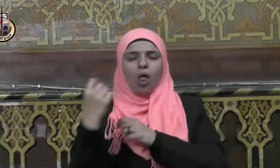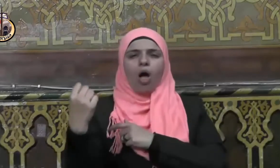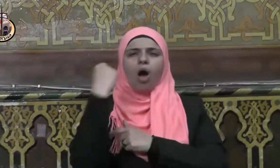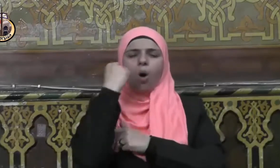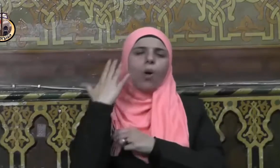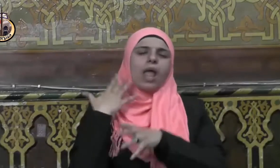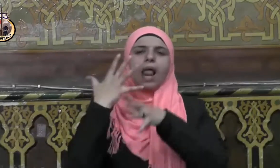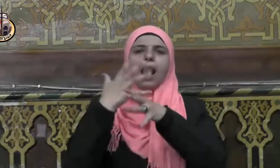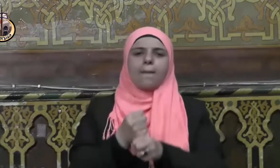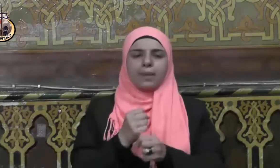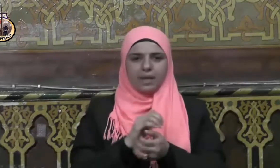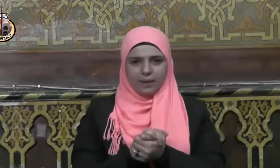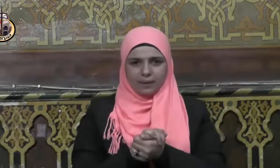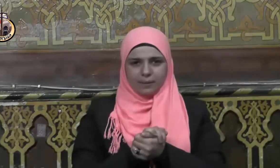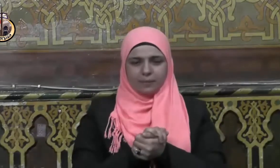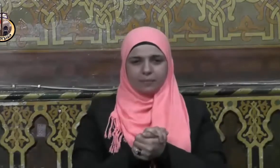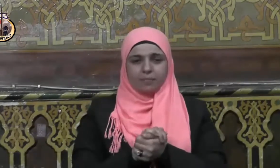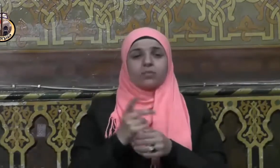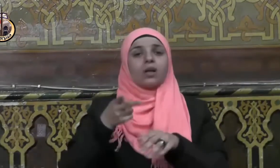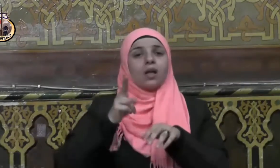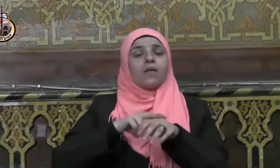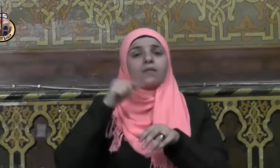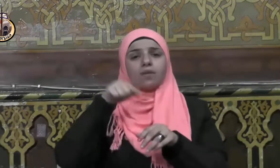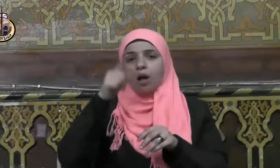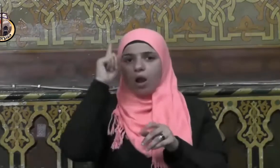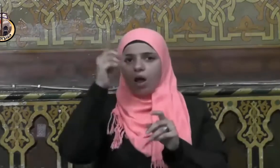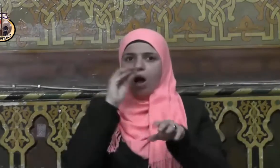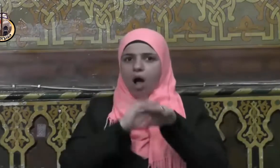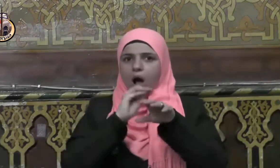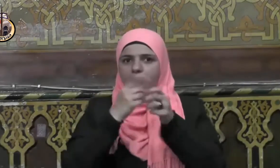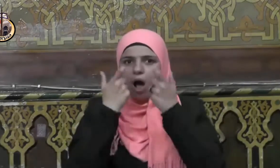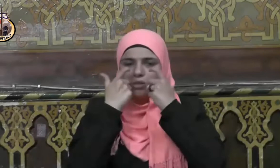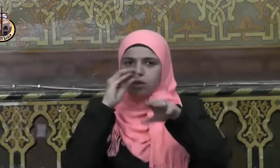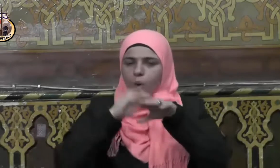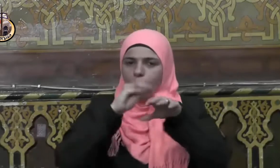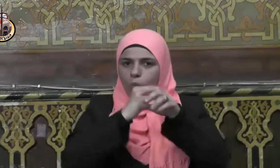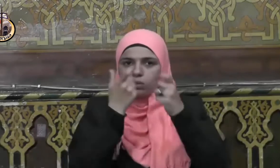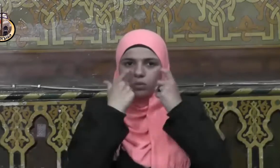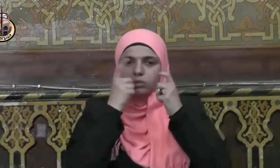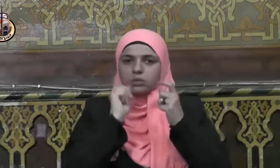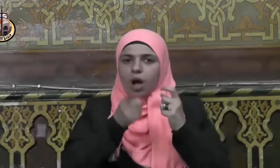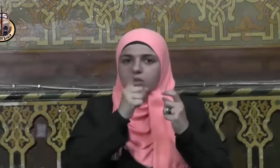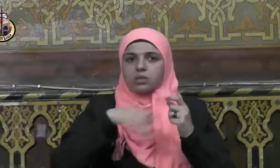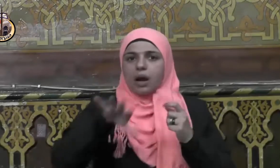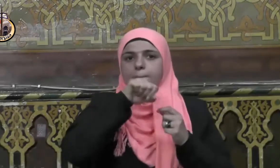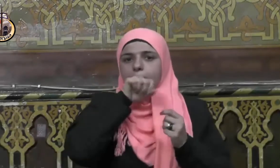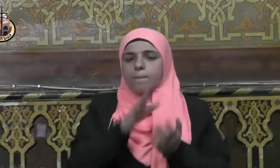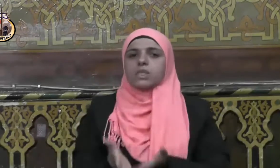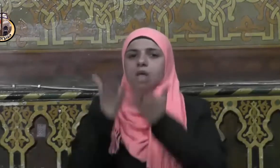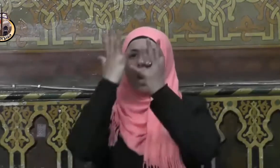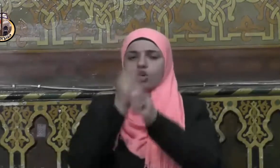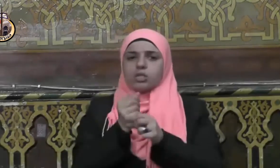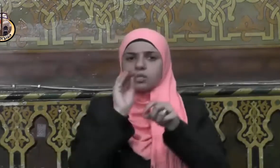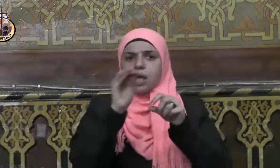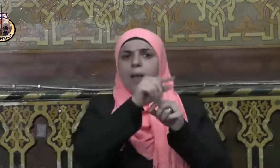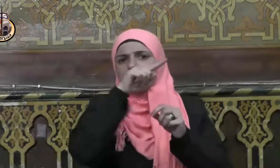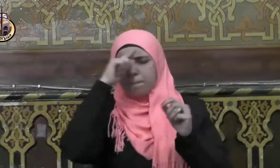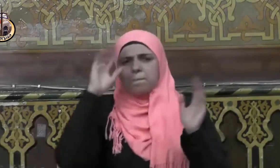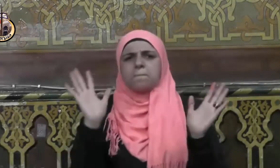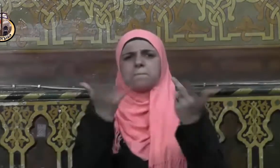الأمين. ولقد حذر النبي صلى الله عليه وسلم من تولية